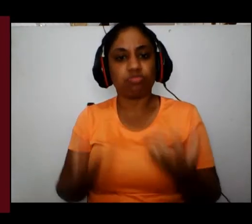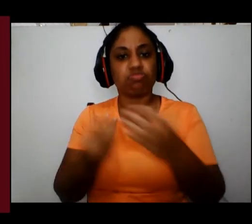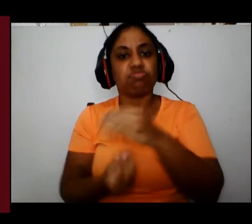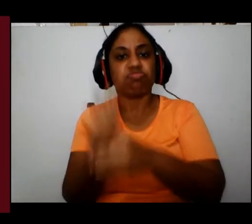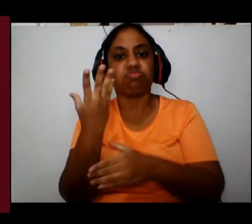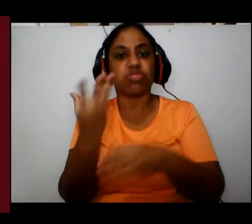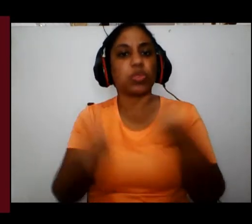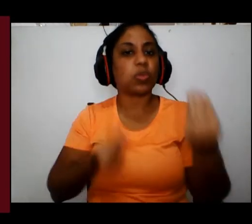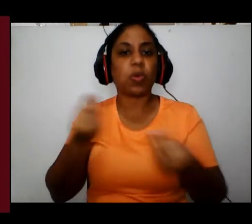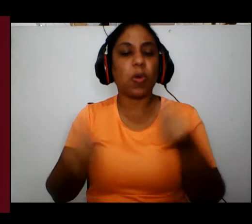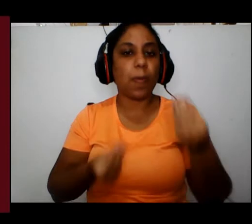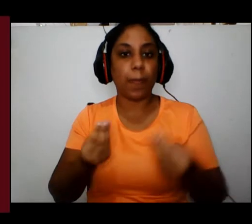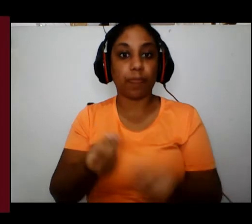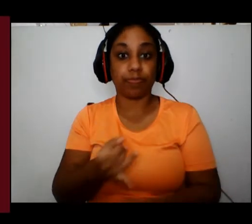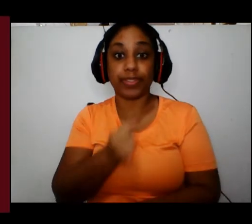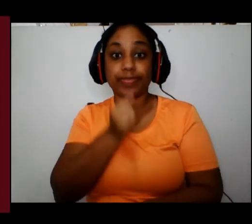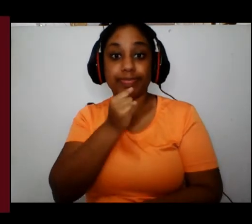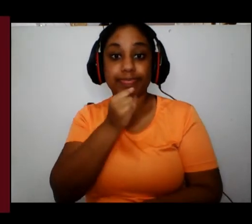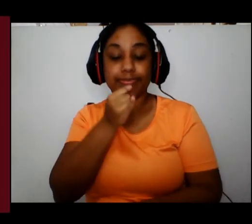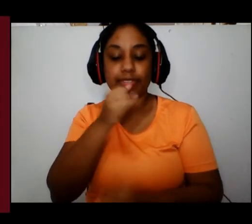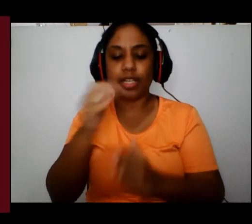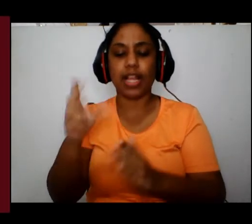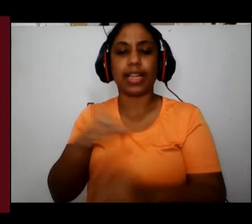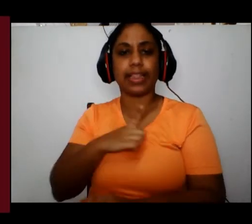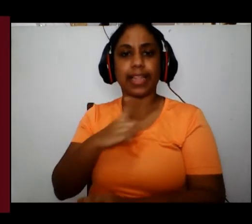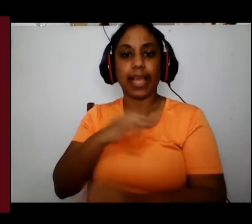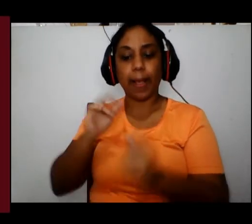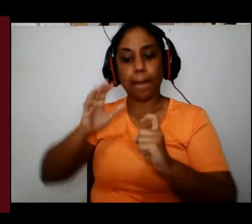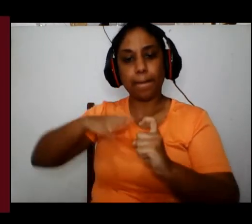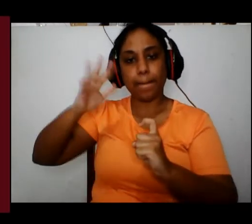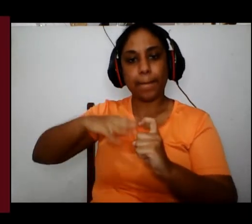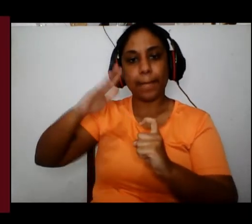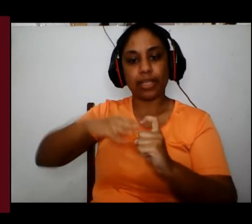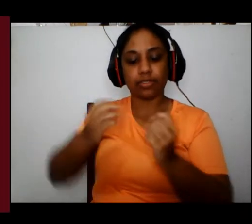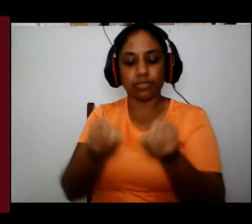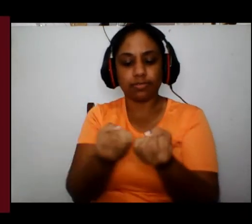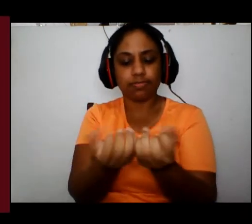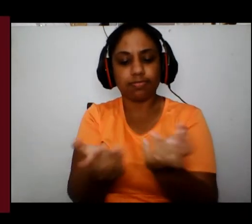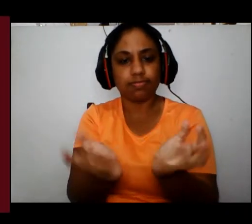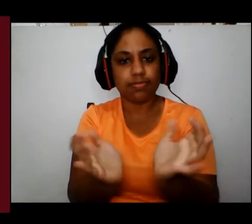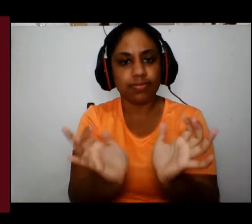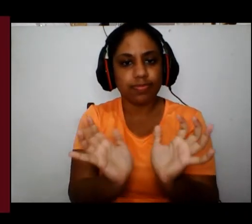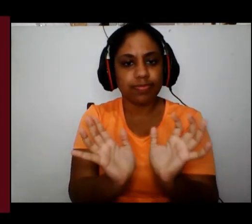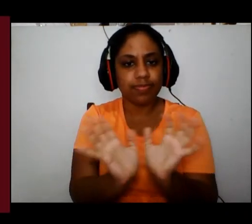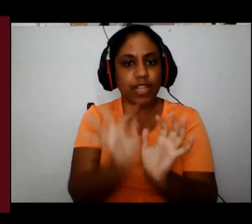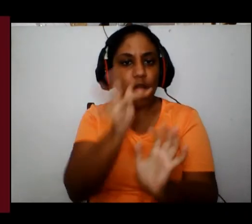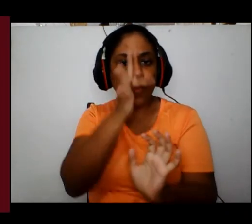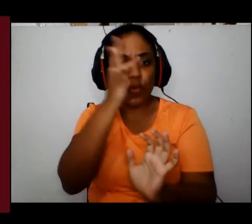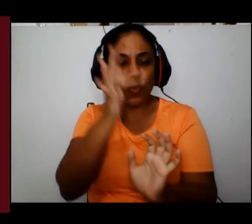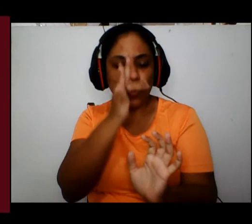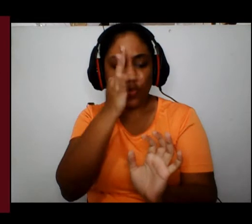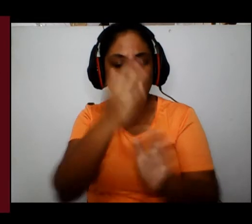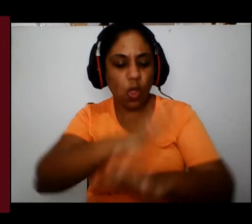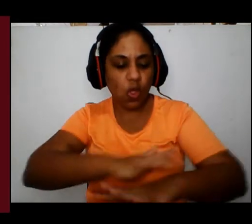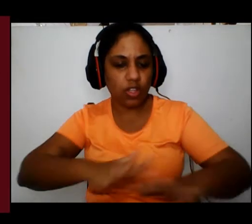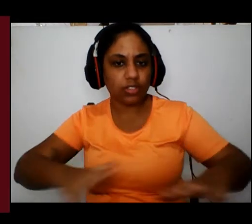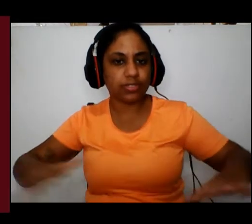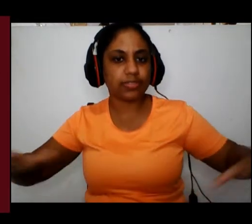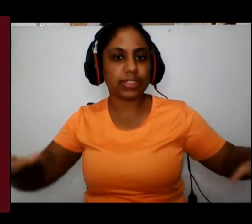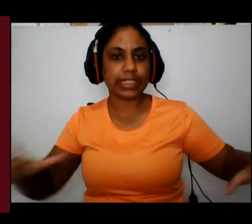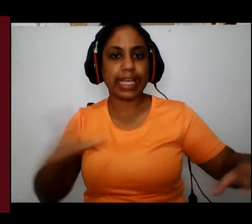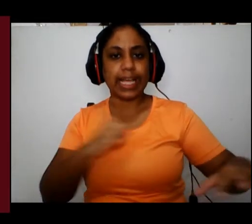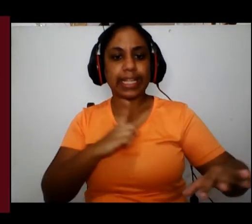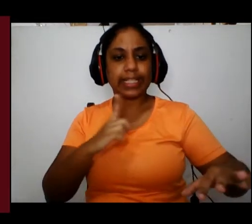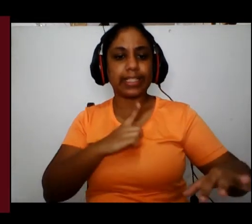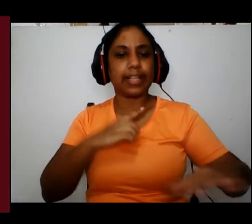Por exemplo, nós sabemos do mito da Vitória Régia, aquela plantinha que fica nas águas dos rios. E